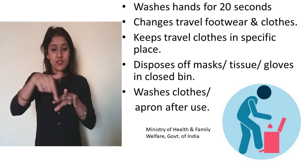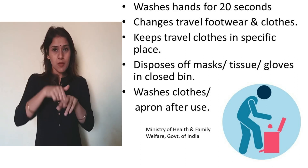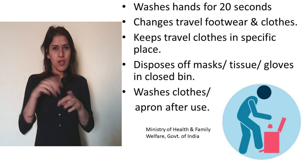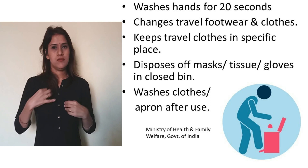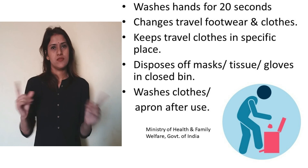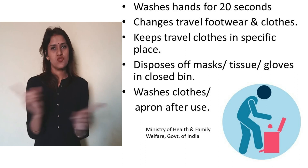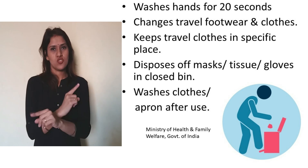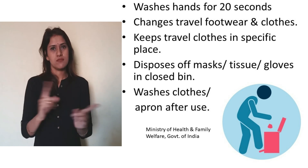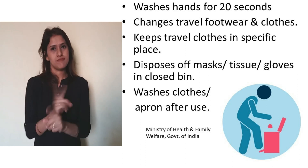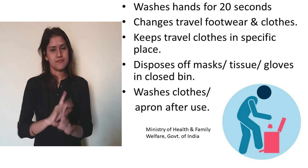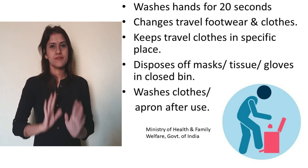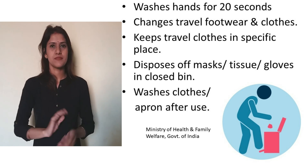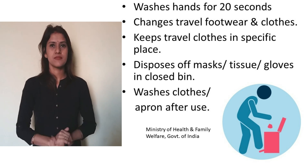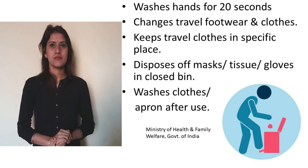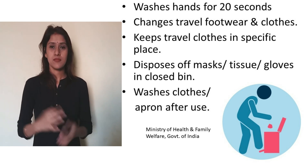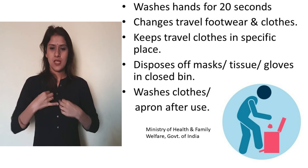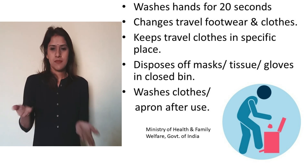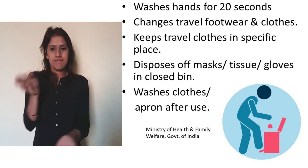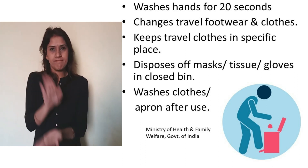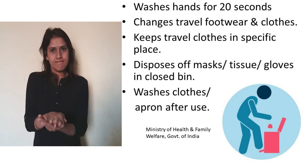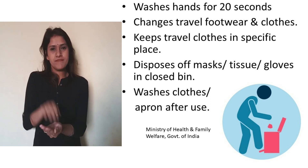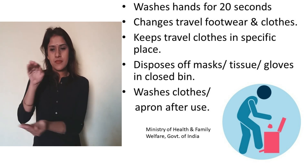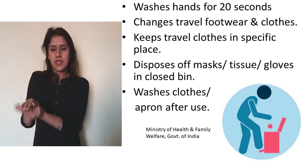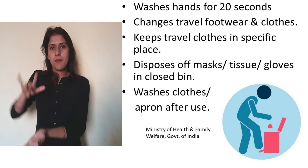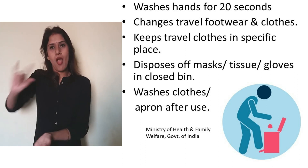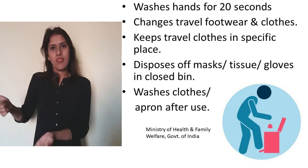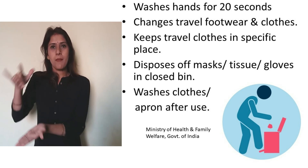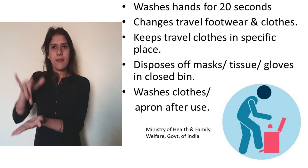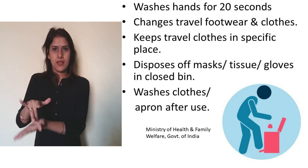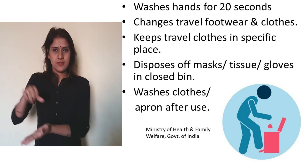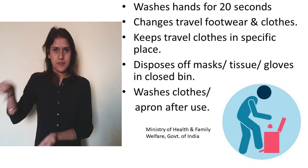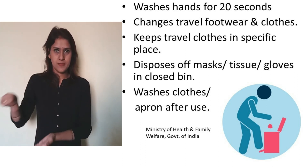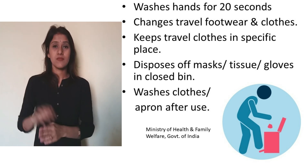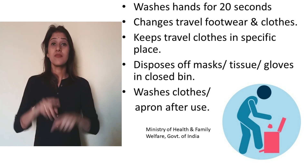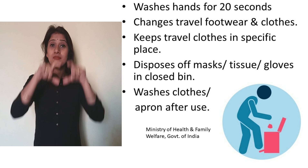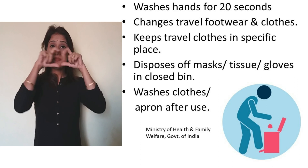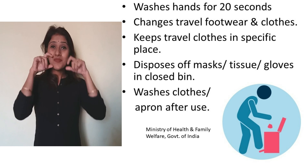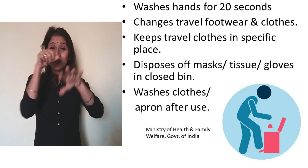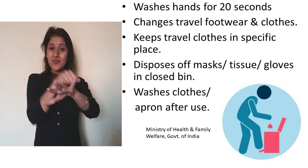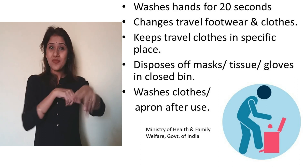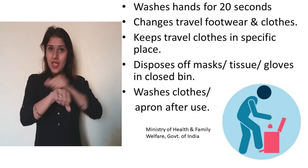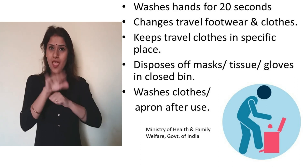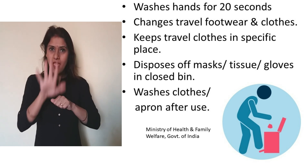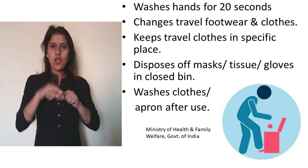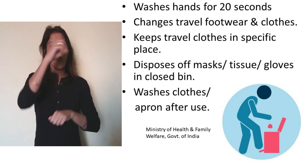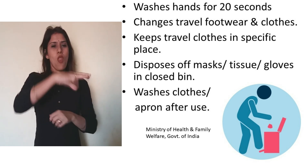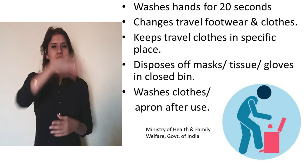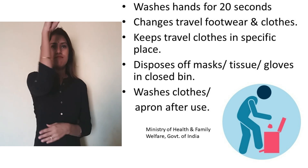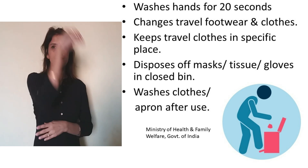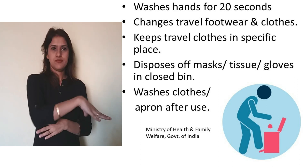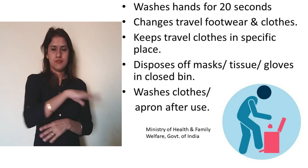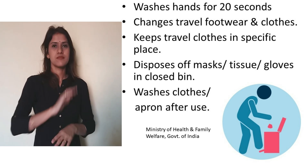चप्पल जूतों को बदलें। कपड़ों को समेटकर एक स्थान पर रखें। मास्क, टिश्यू व दस्तानों को कूड़ेदान में ही